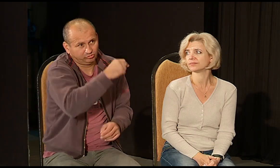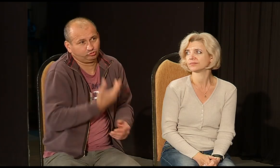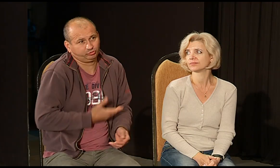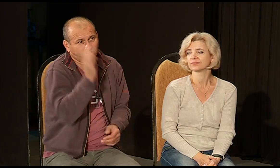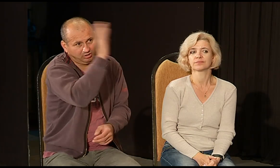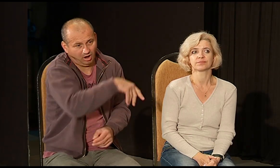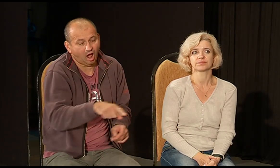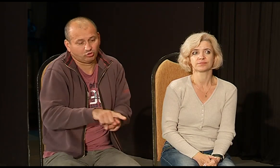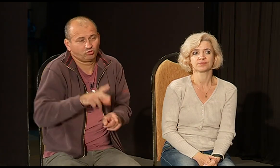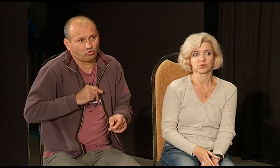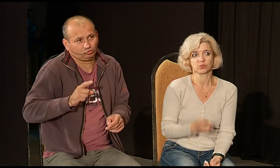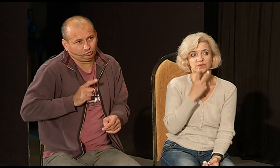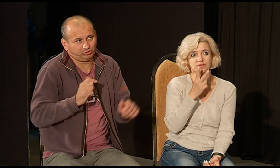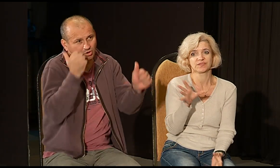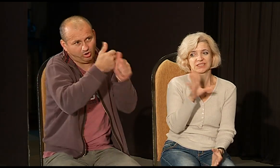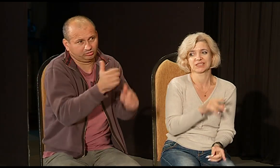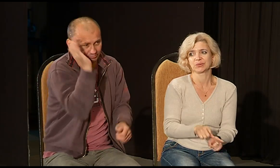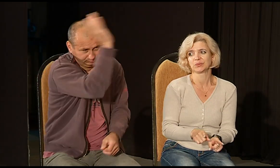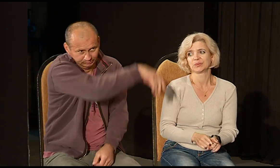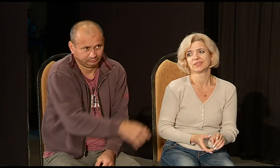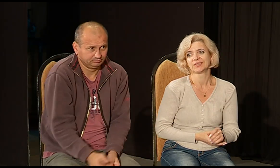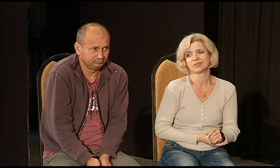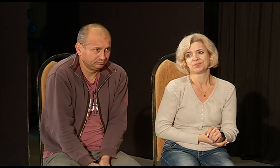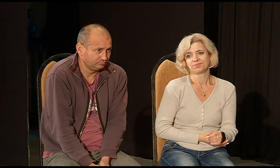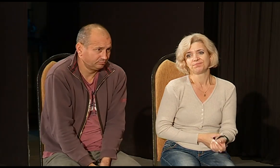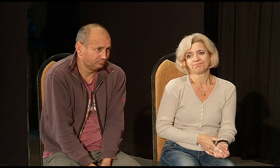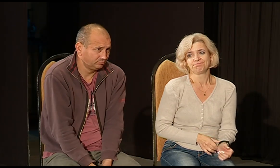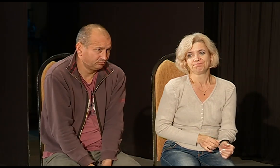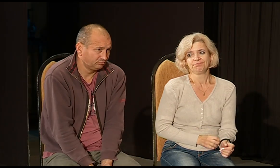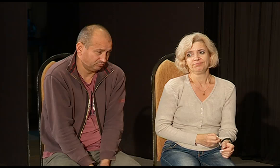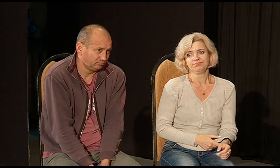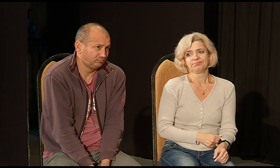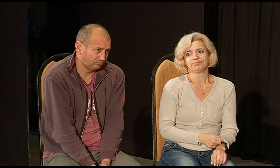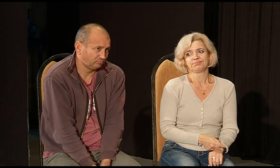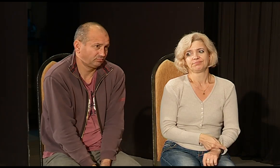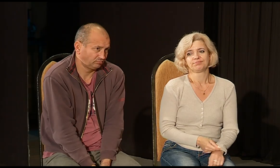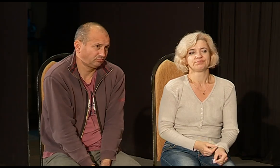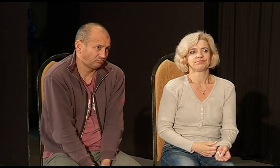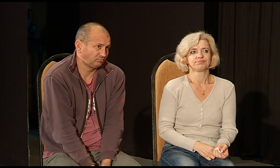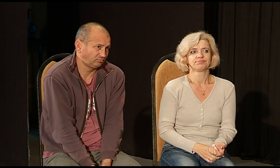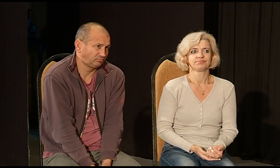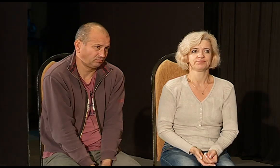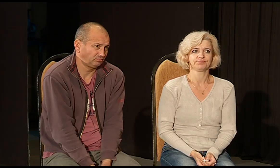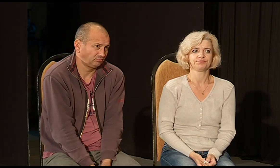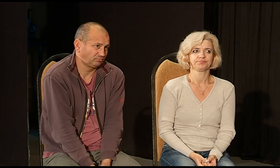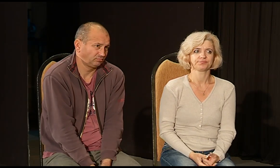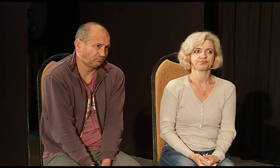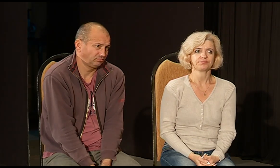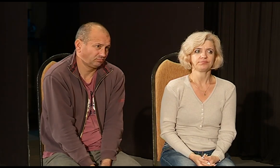nu de mult a plecat în Franța și fata s-a pus plan după dânsul